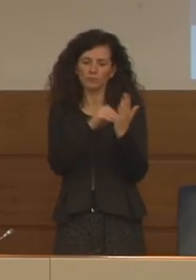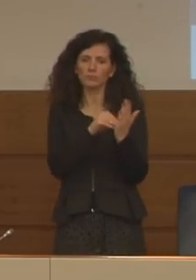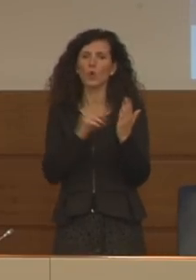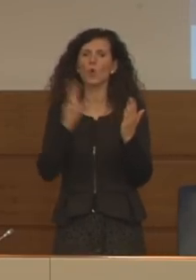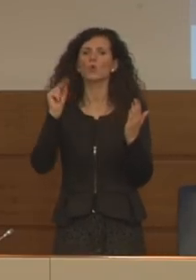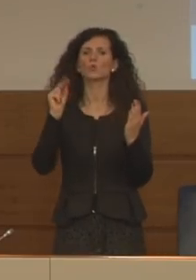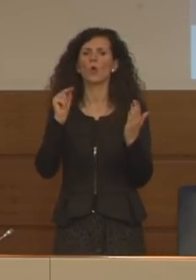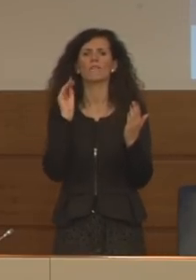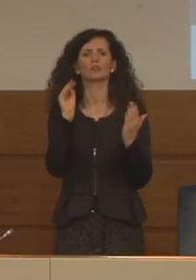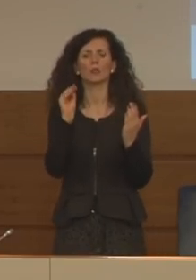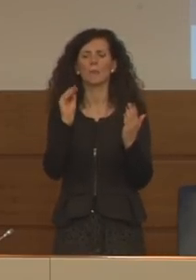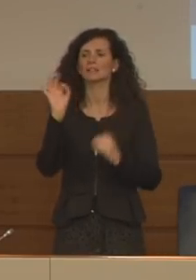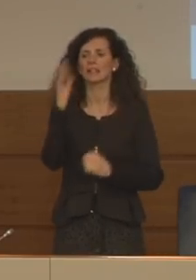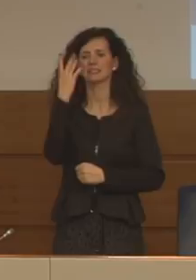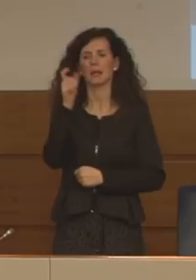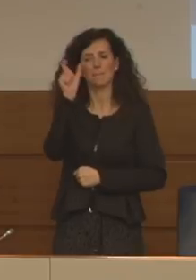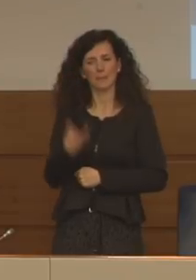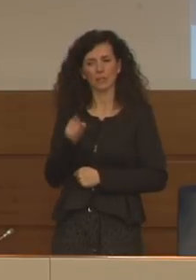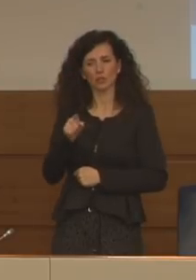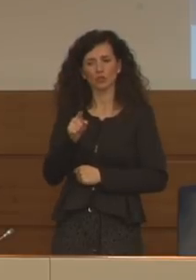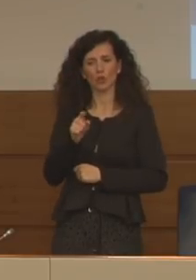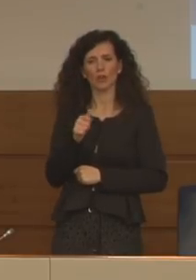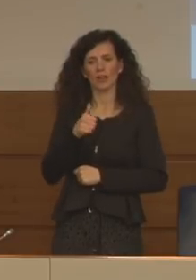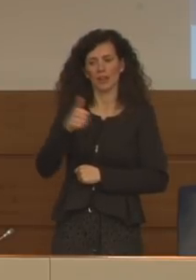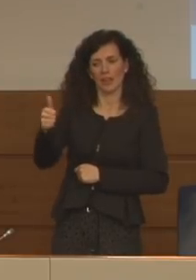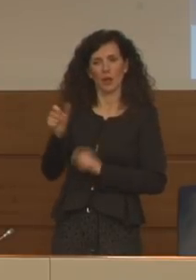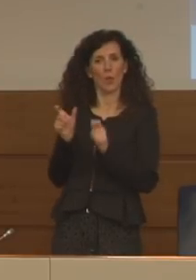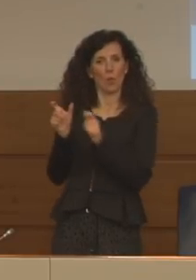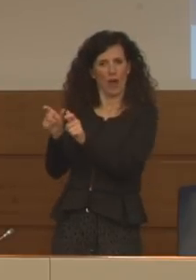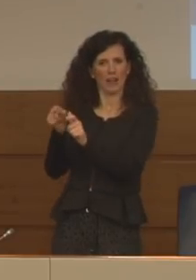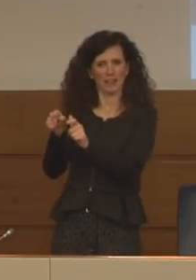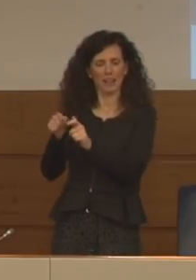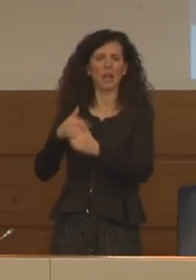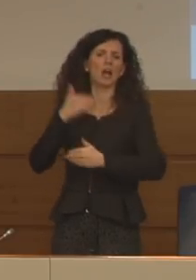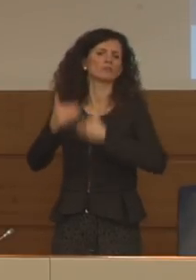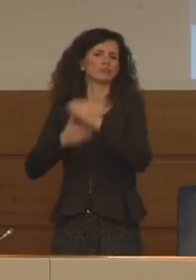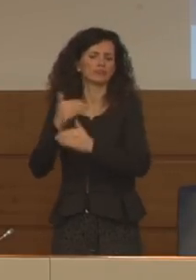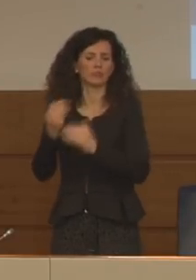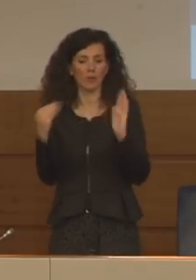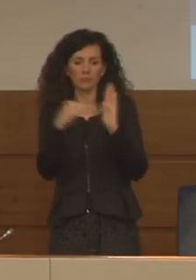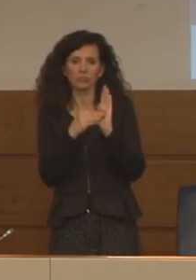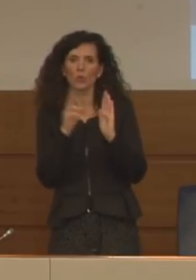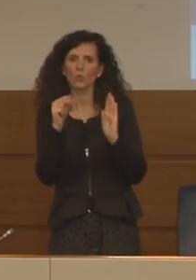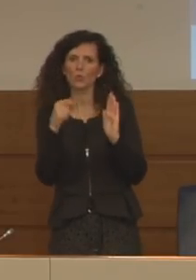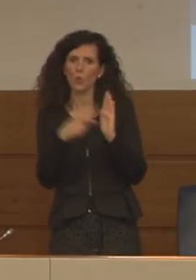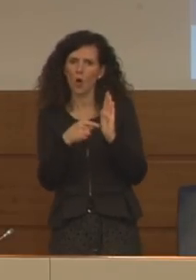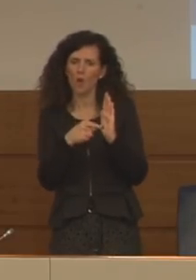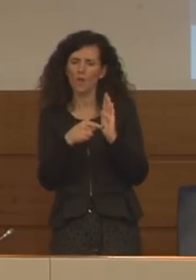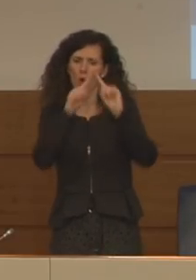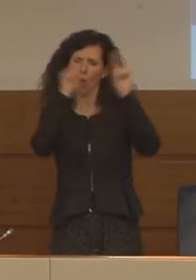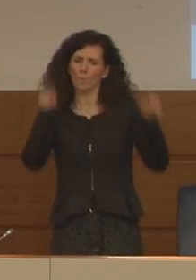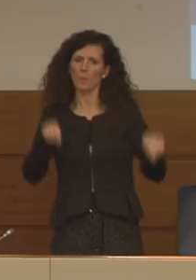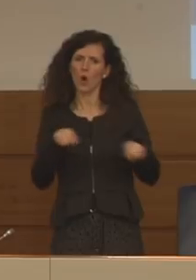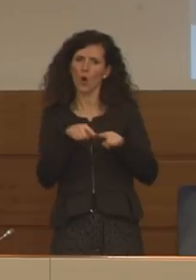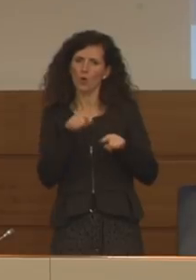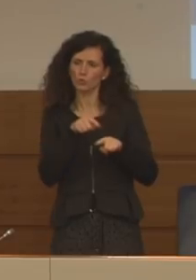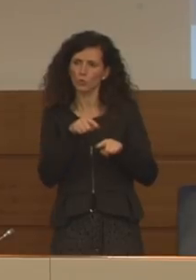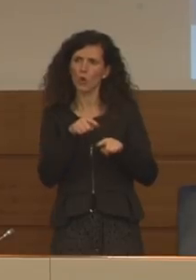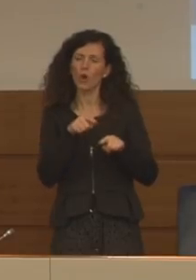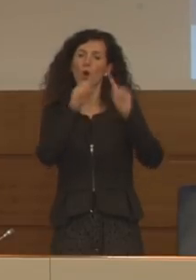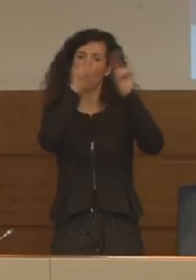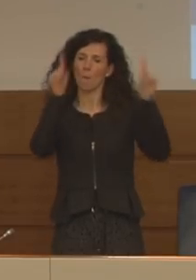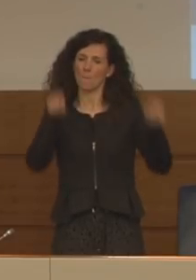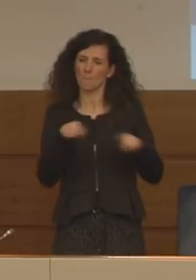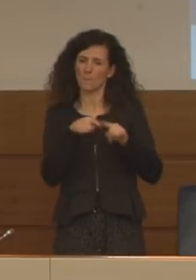se le persone sono state in quarantena eccetera eccetera in quei moduli ci sono anche i nostri numeri